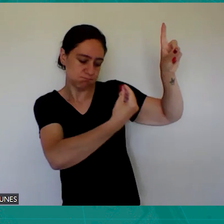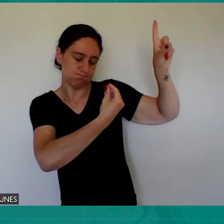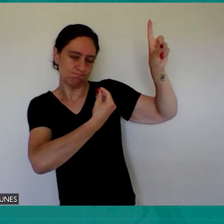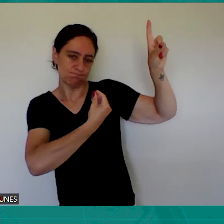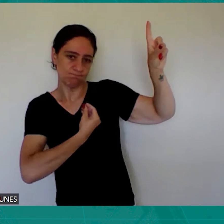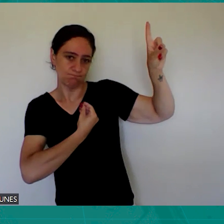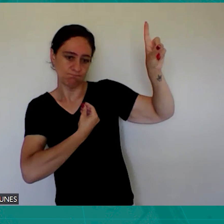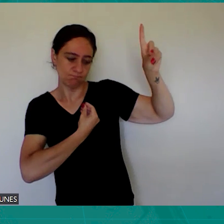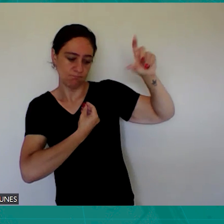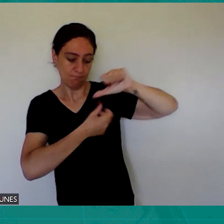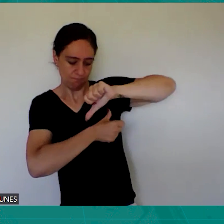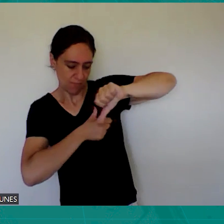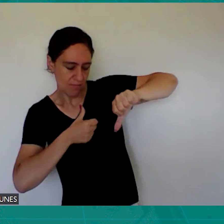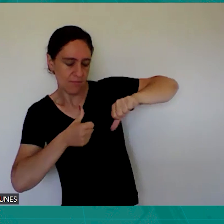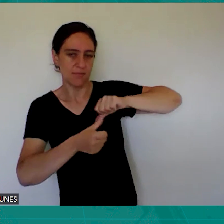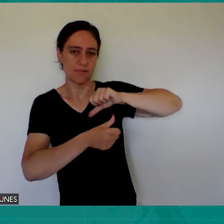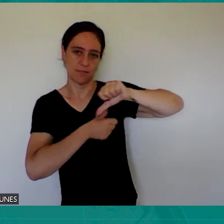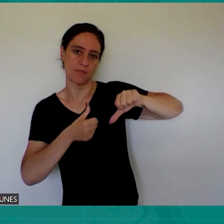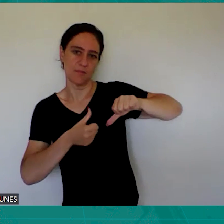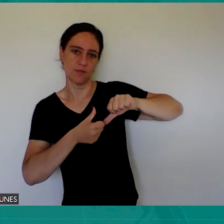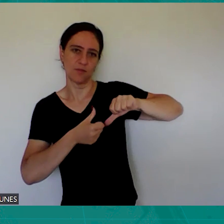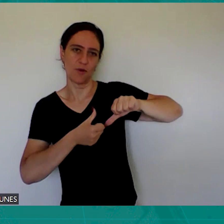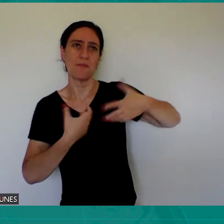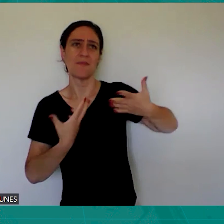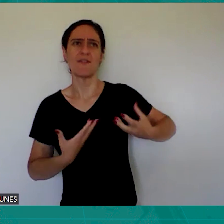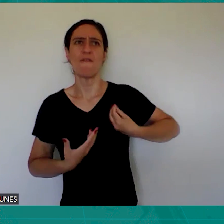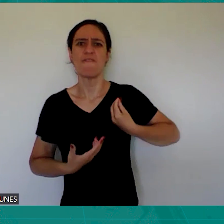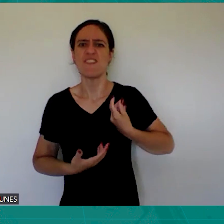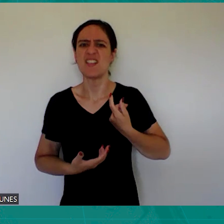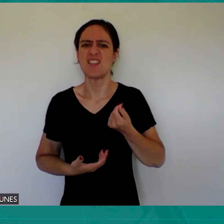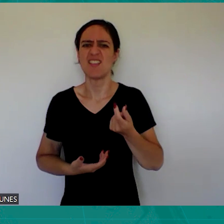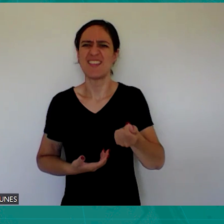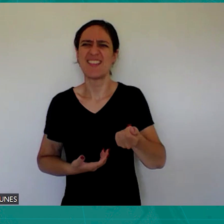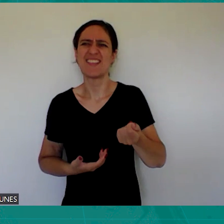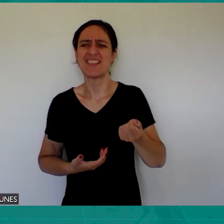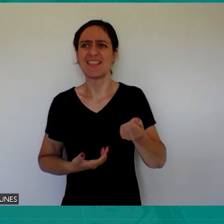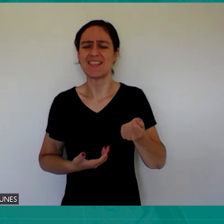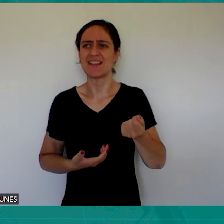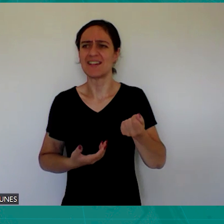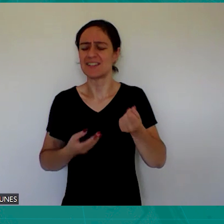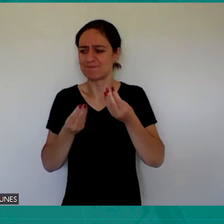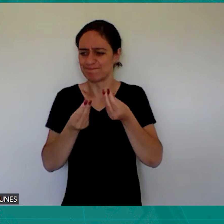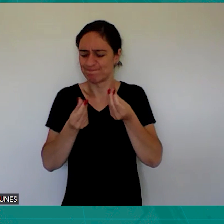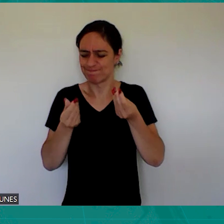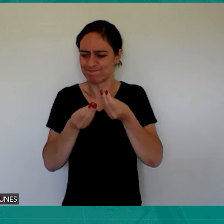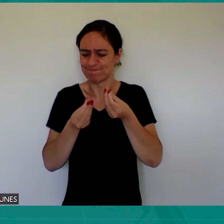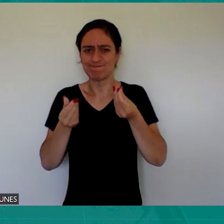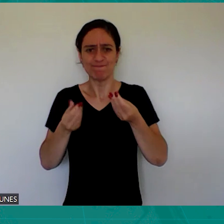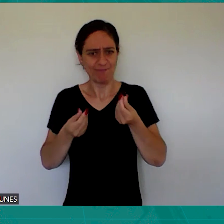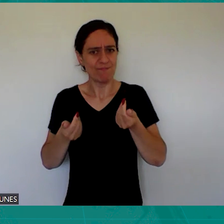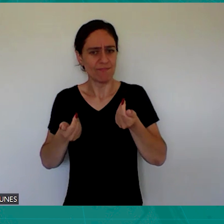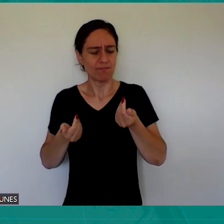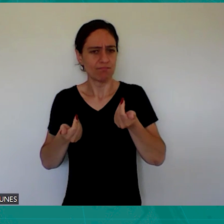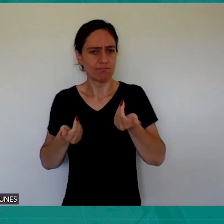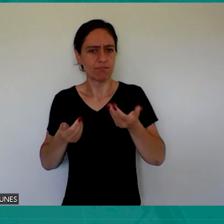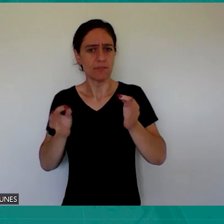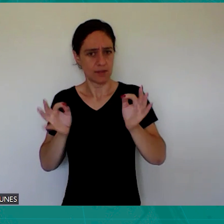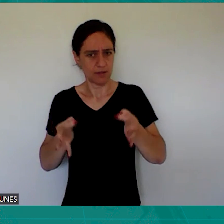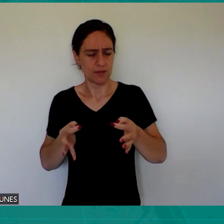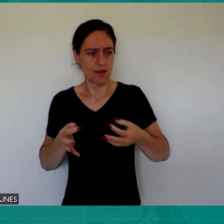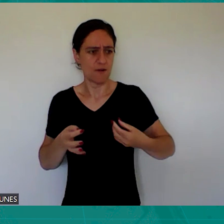eterna é muito abstrata. A vida propriamente dita é muito abstrata.